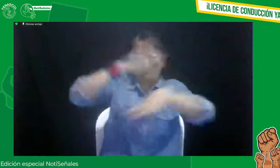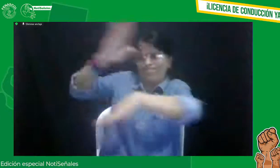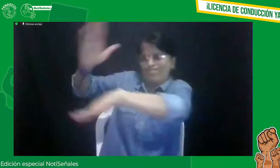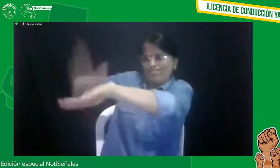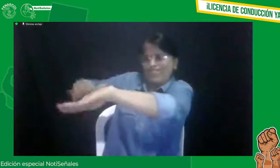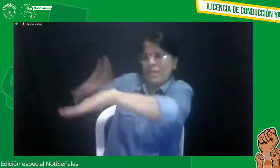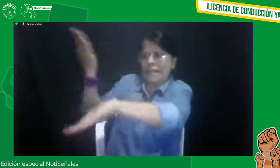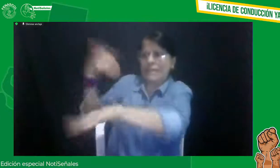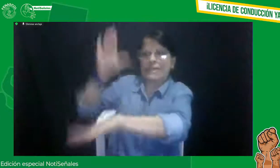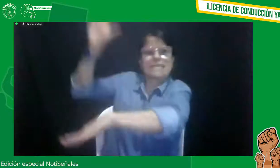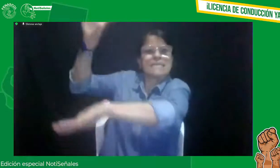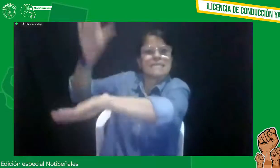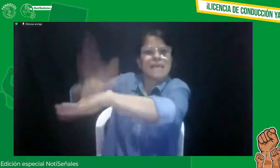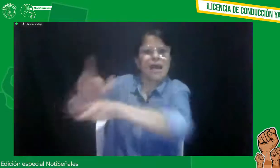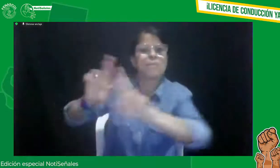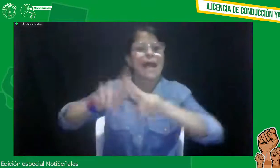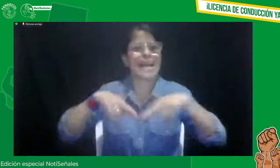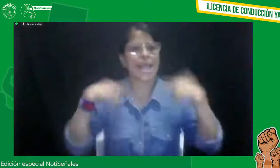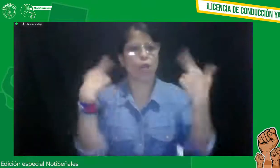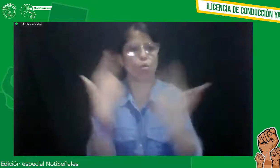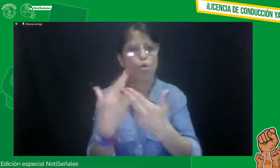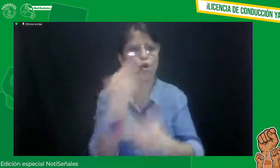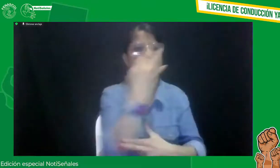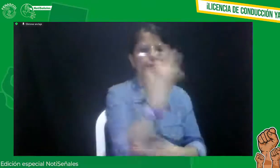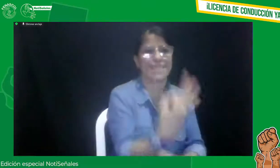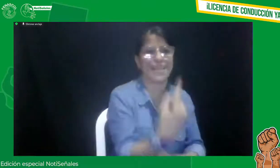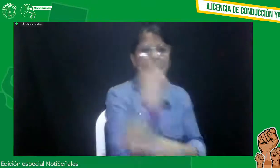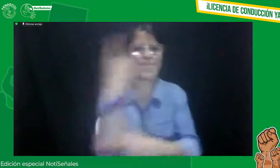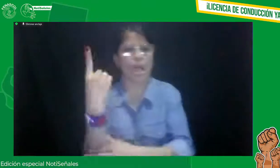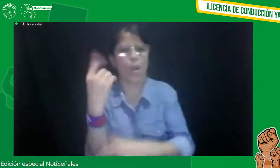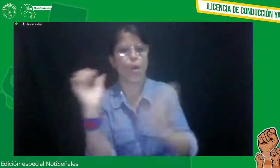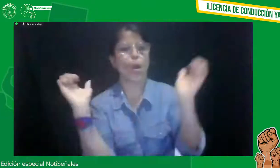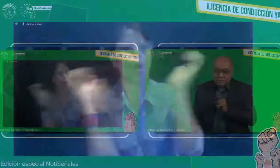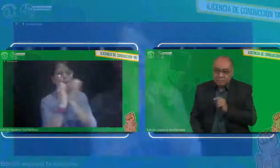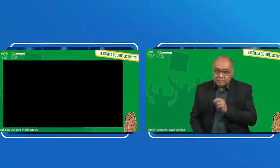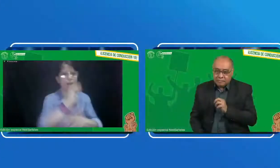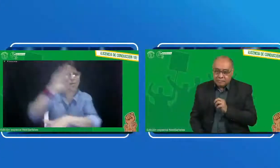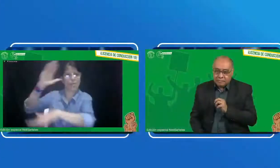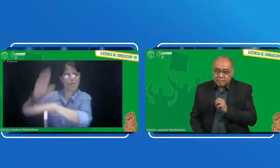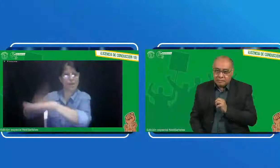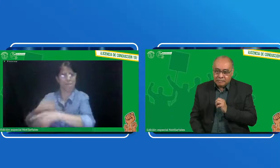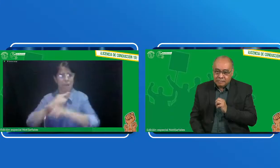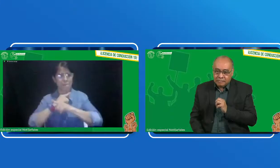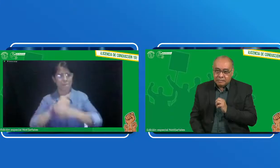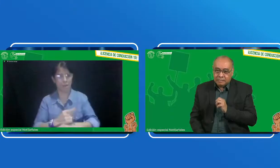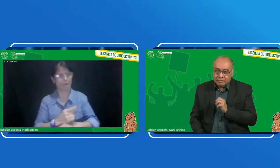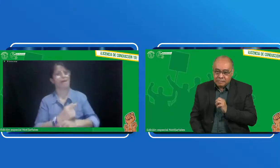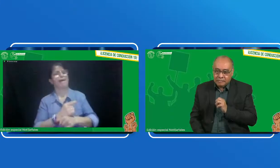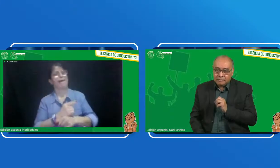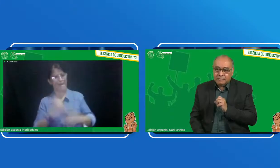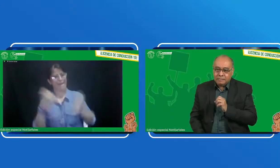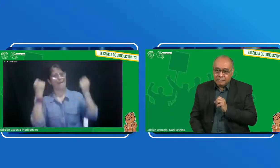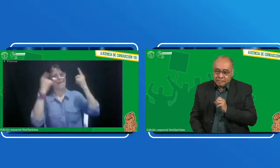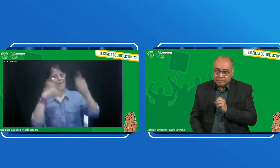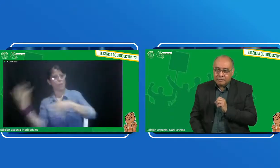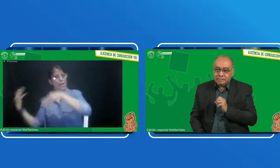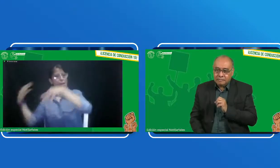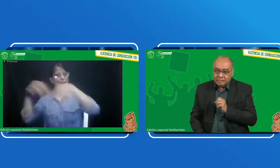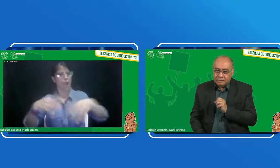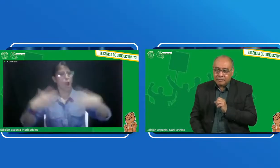anteriormente, pues ante este video que publicamos solicitando que la comunidad sorda estuviera enfrente de